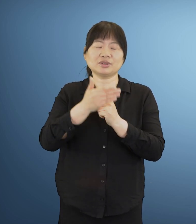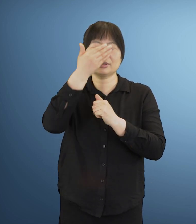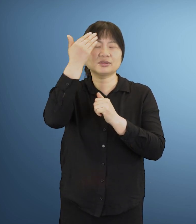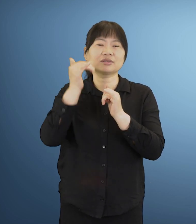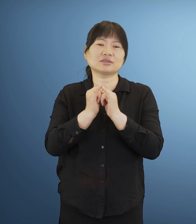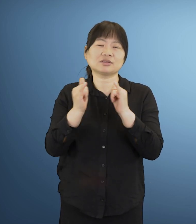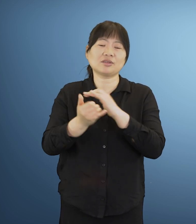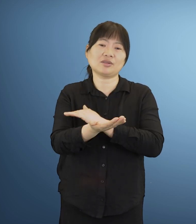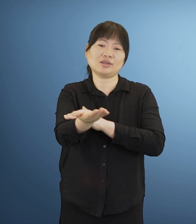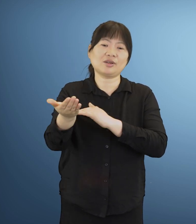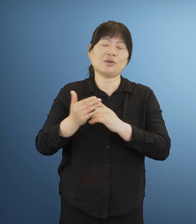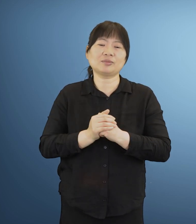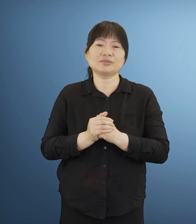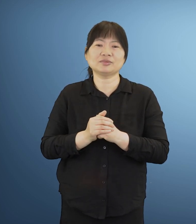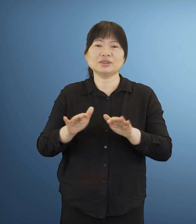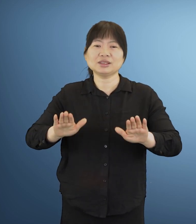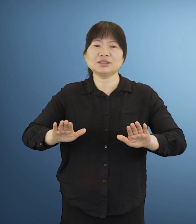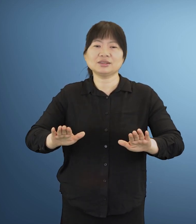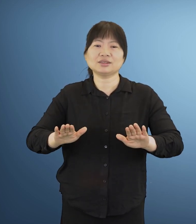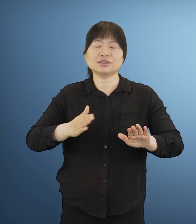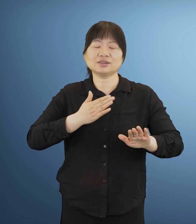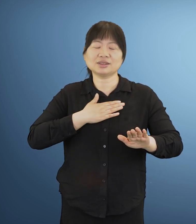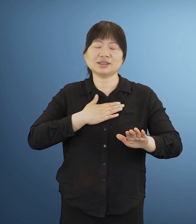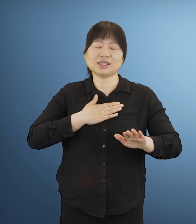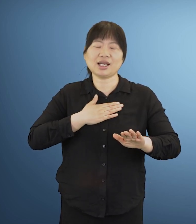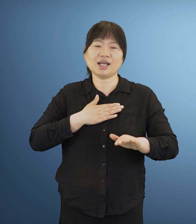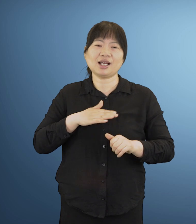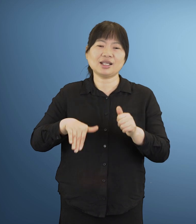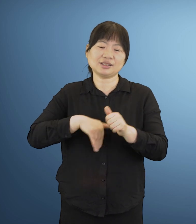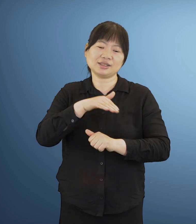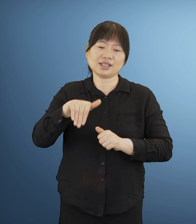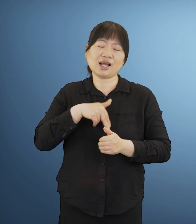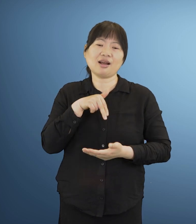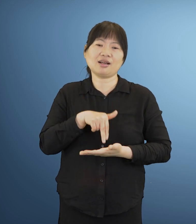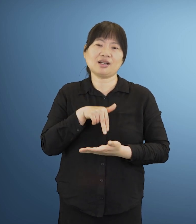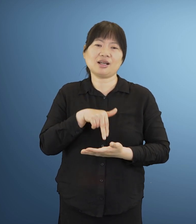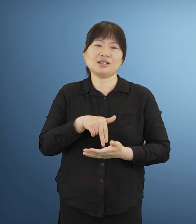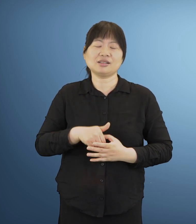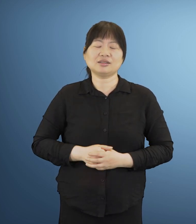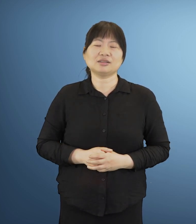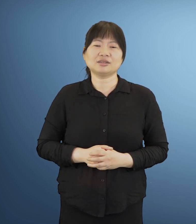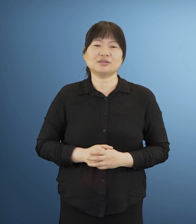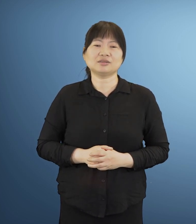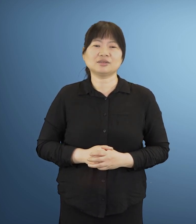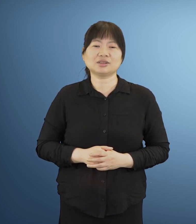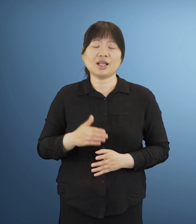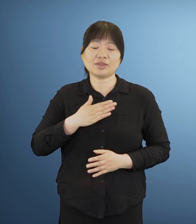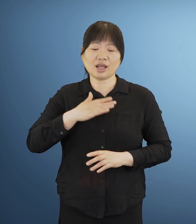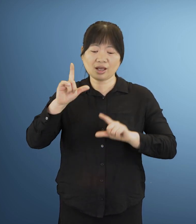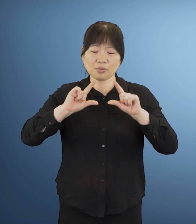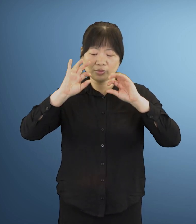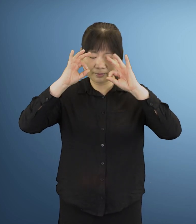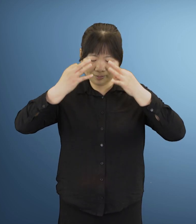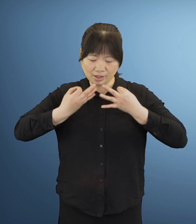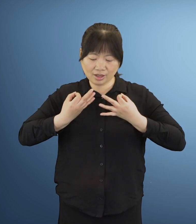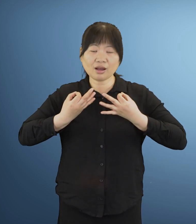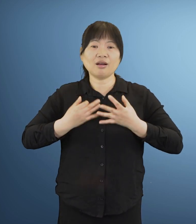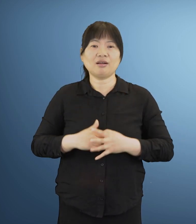청년들이요, 지금 자기의 주제, 자기의 모습을 보고